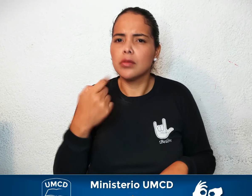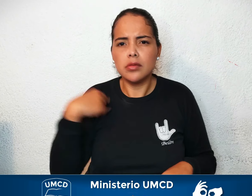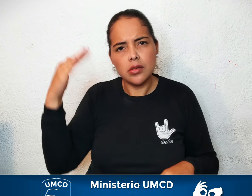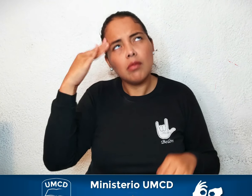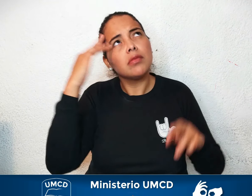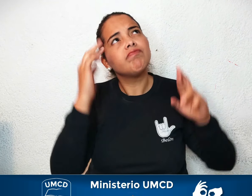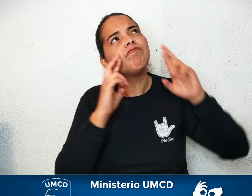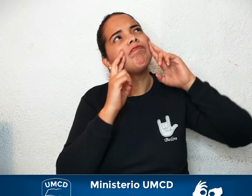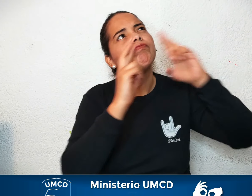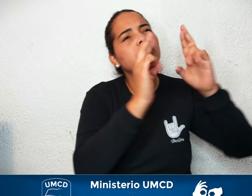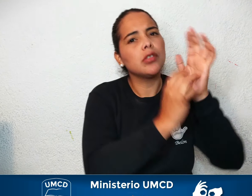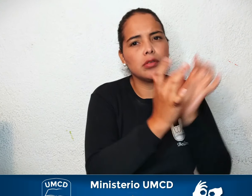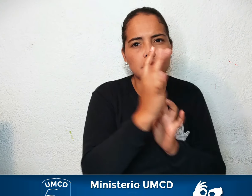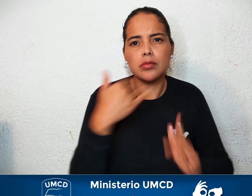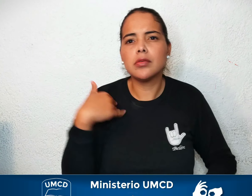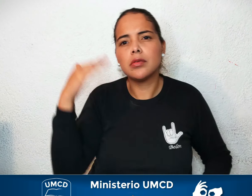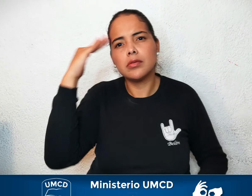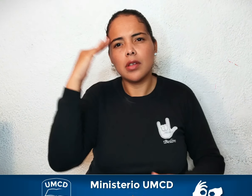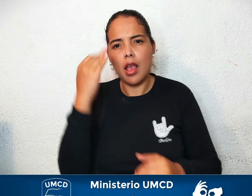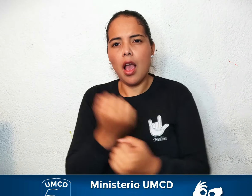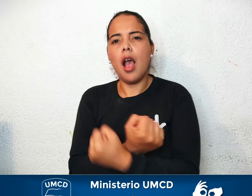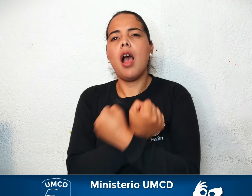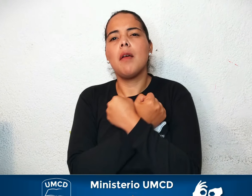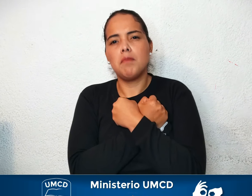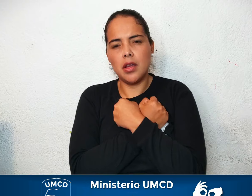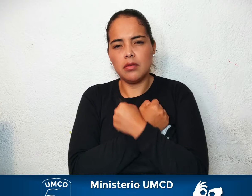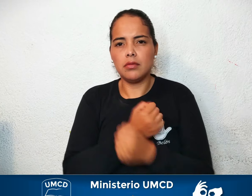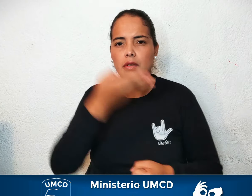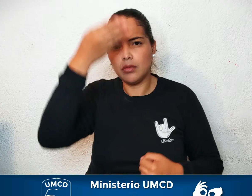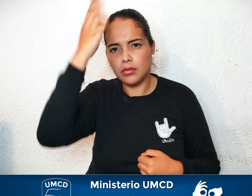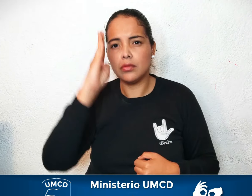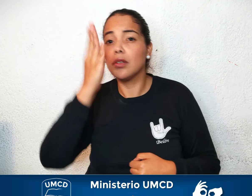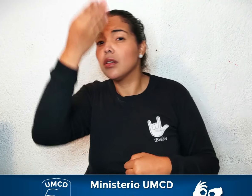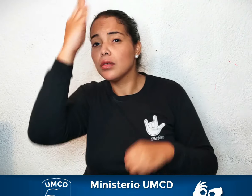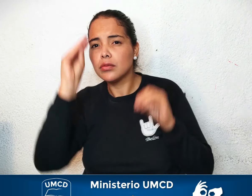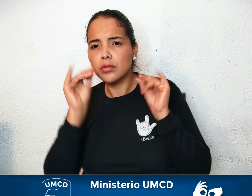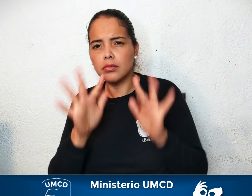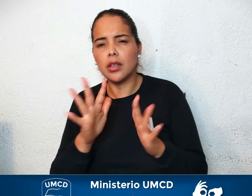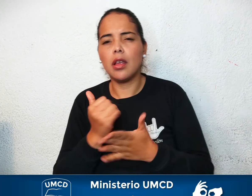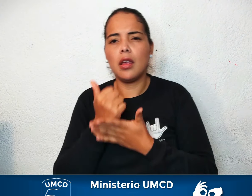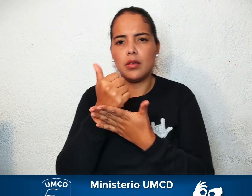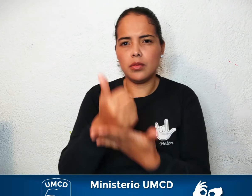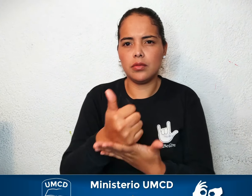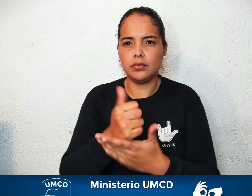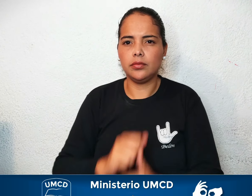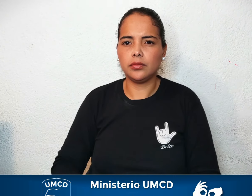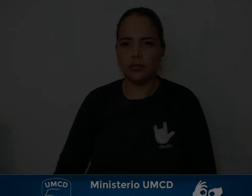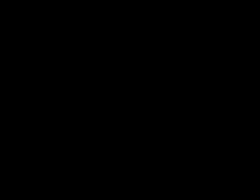conocemos a aquel que murió por nosotros en la cruz. Que Dios nos ayude.